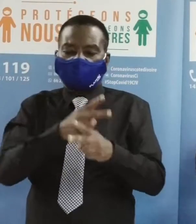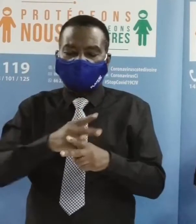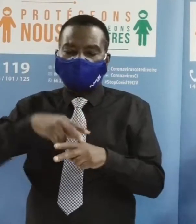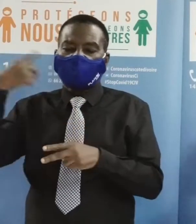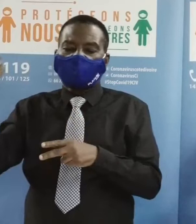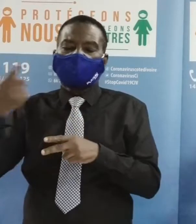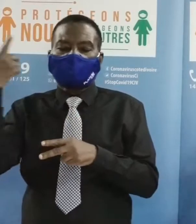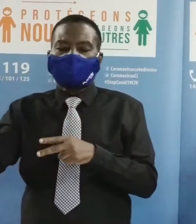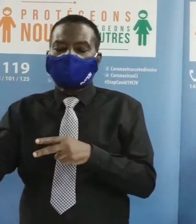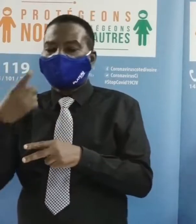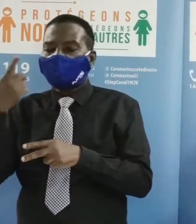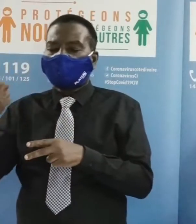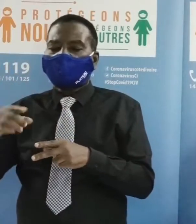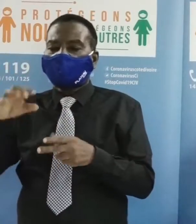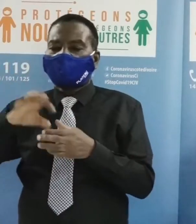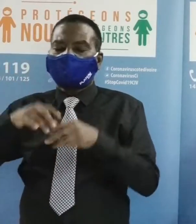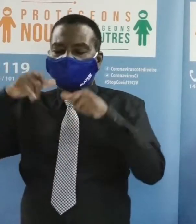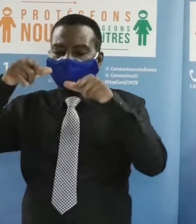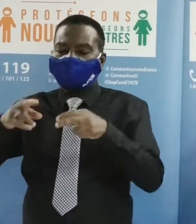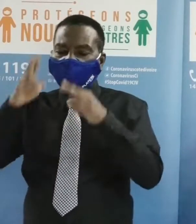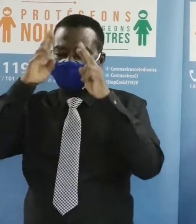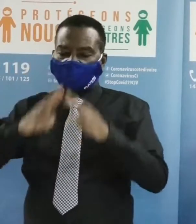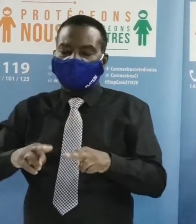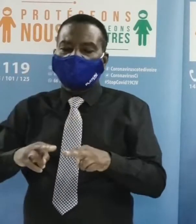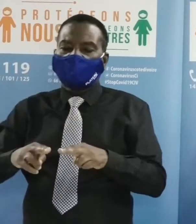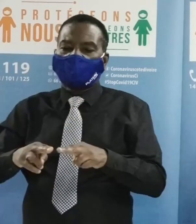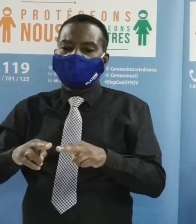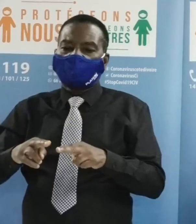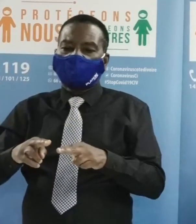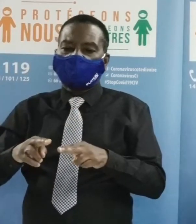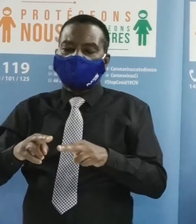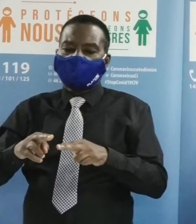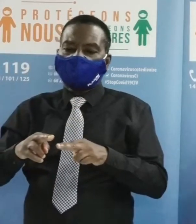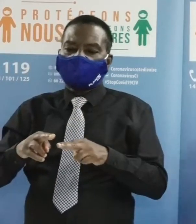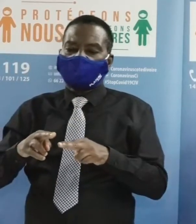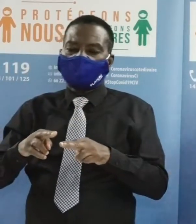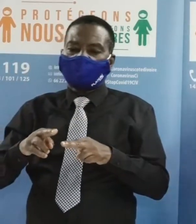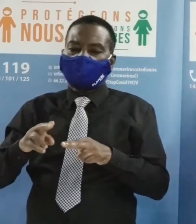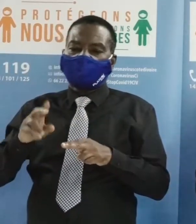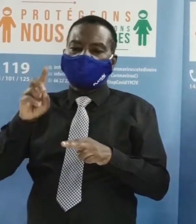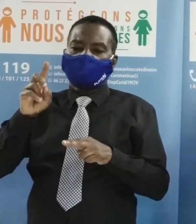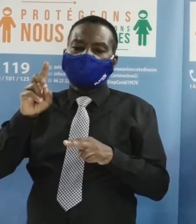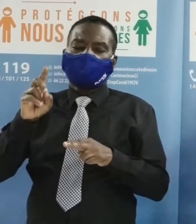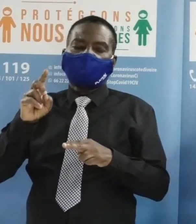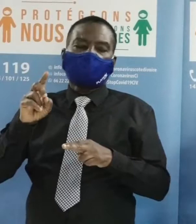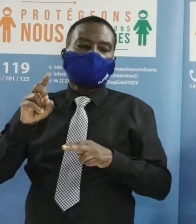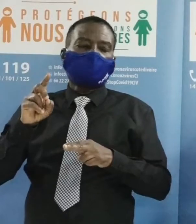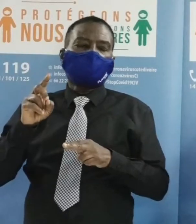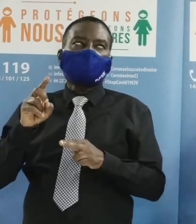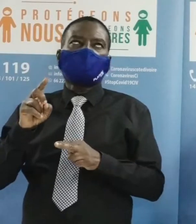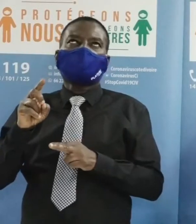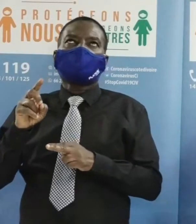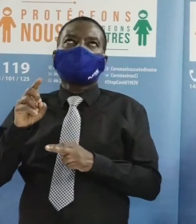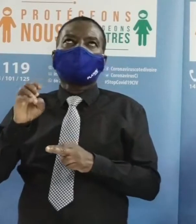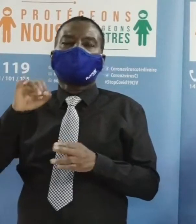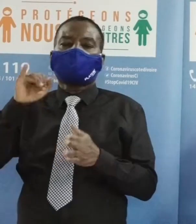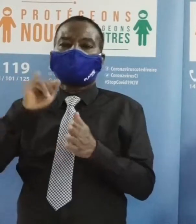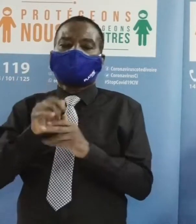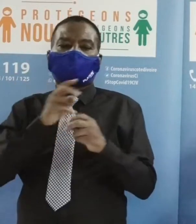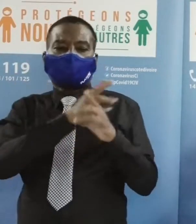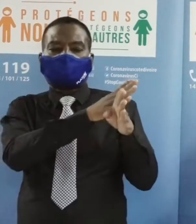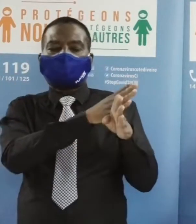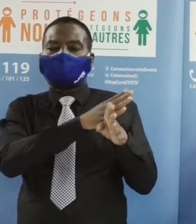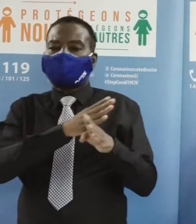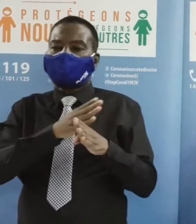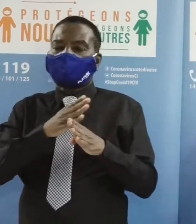de du respect donc 2 de cette quarantaine pour